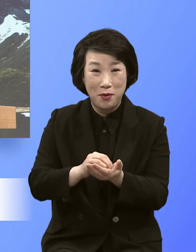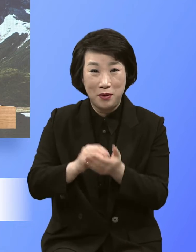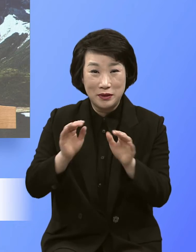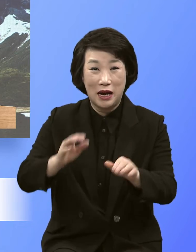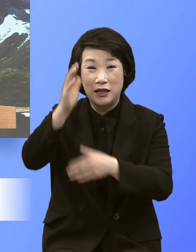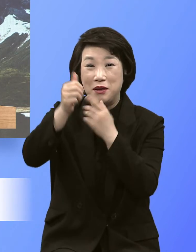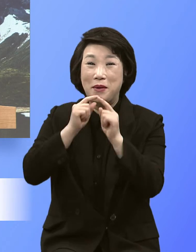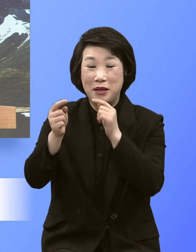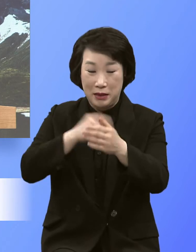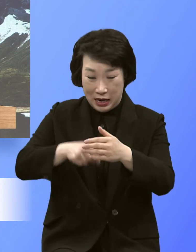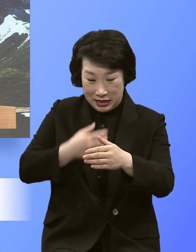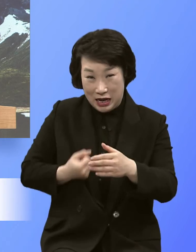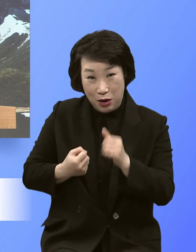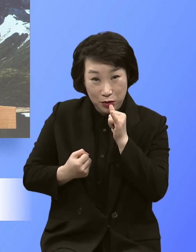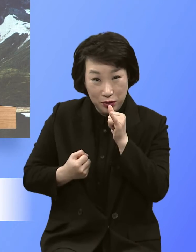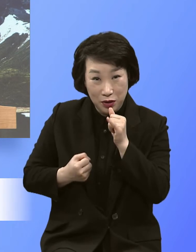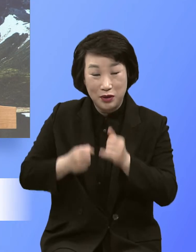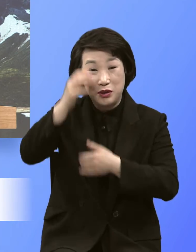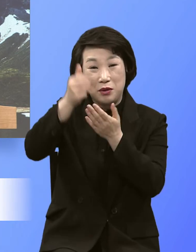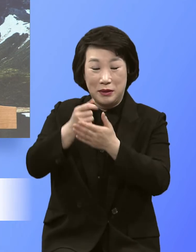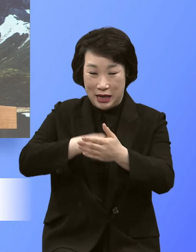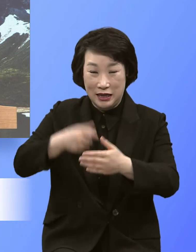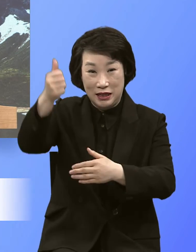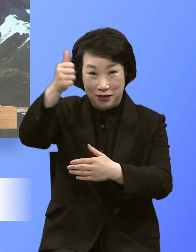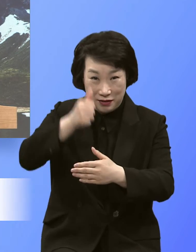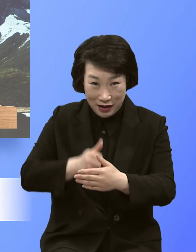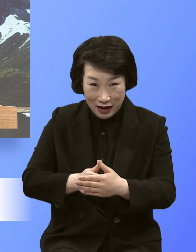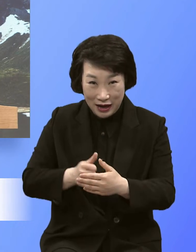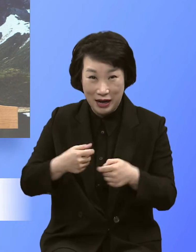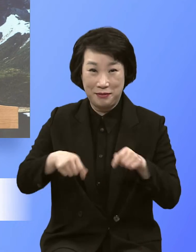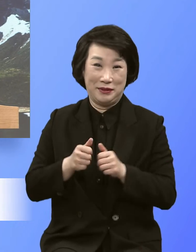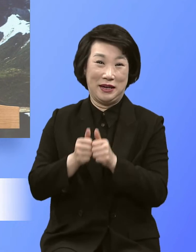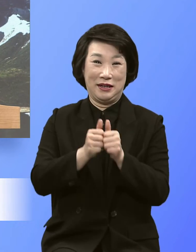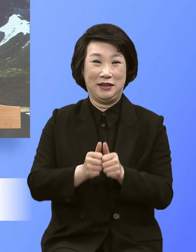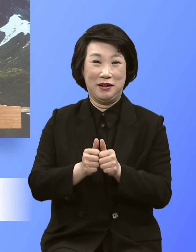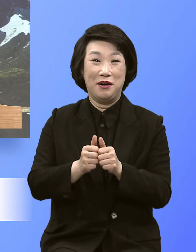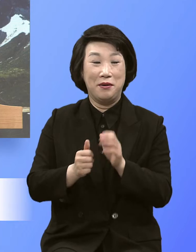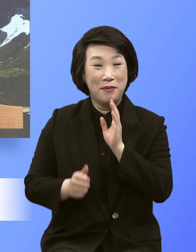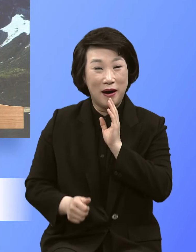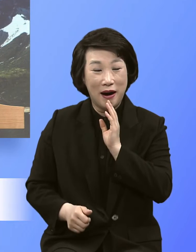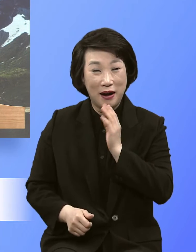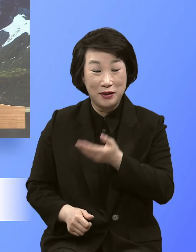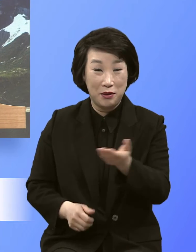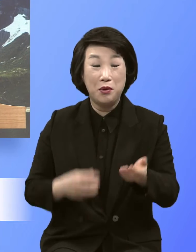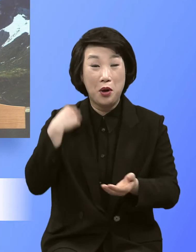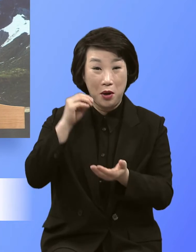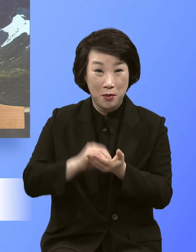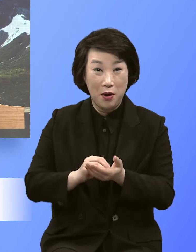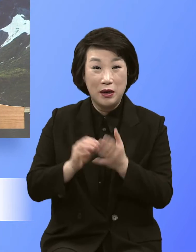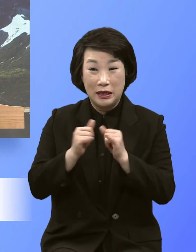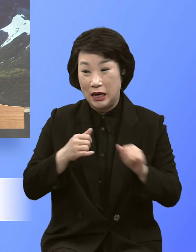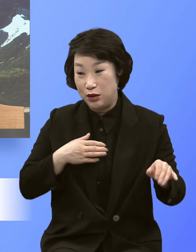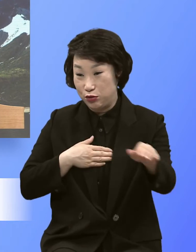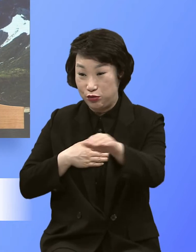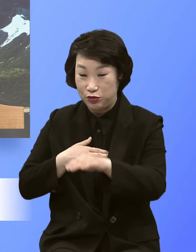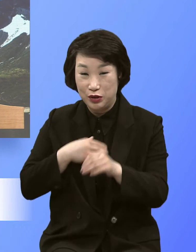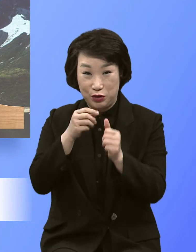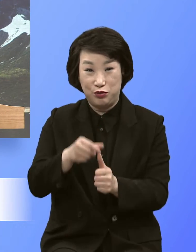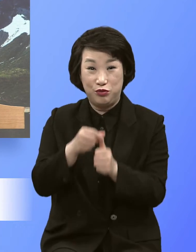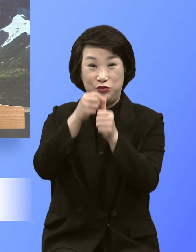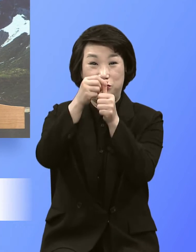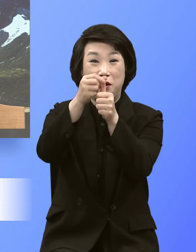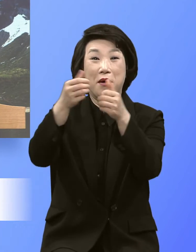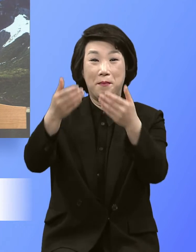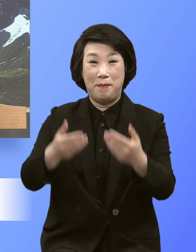안에 있고 성령이 내 안에 있고 그래서 회복된 인간은 구원을